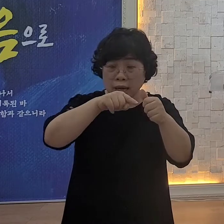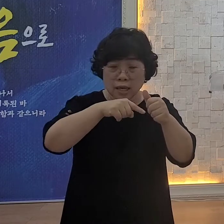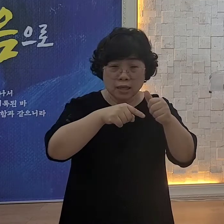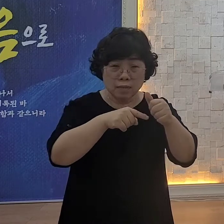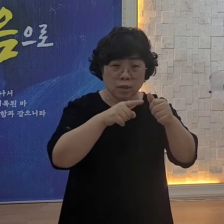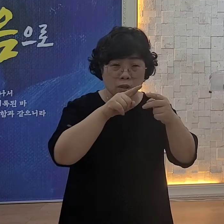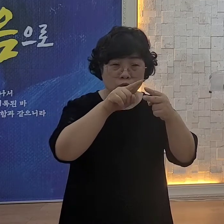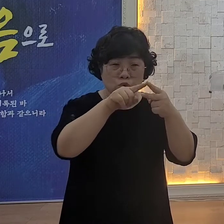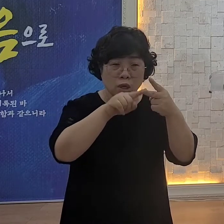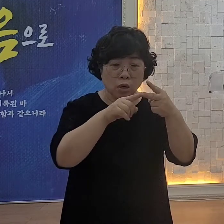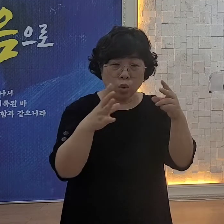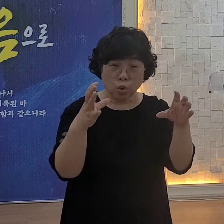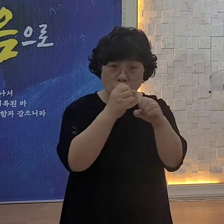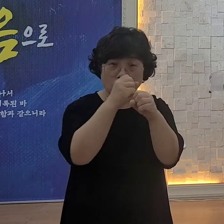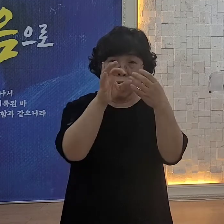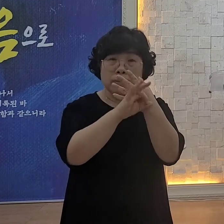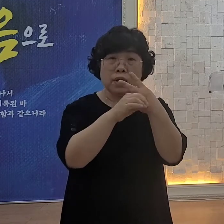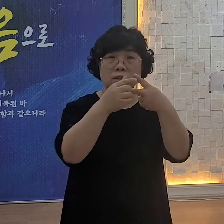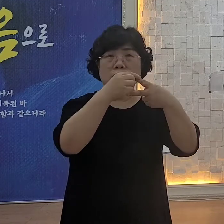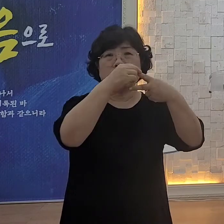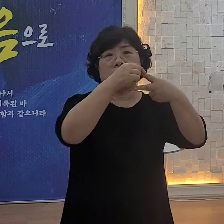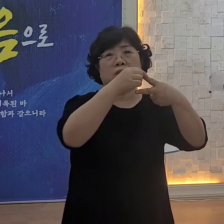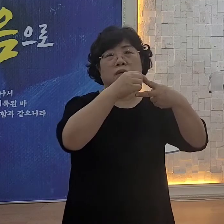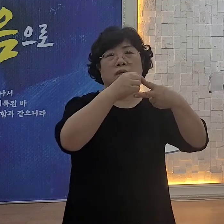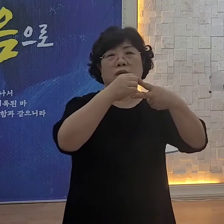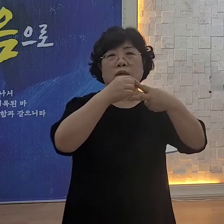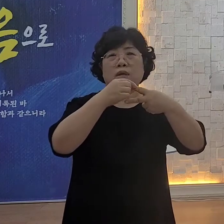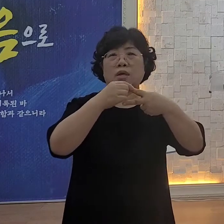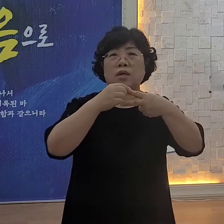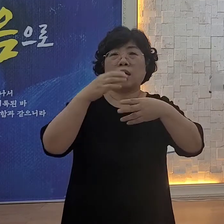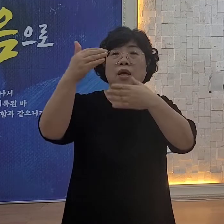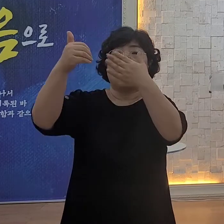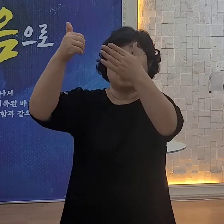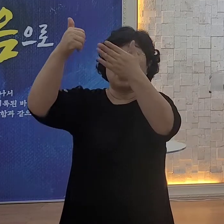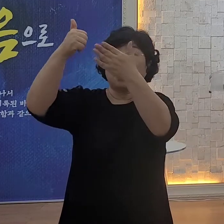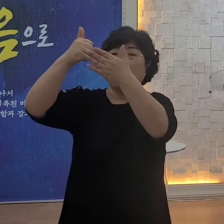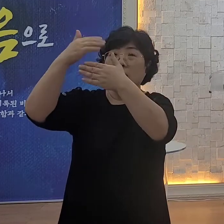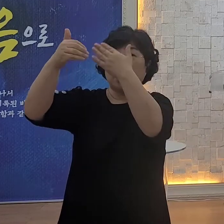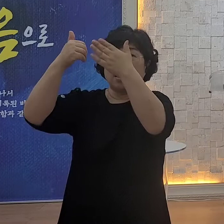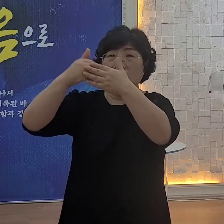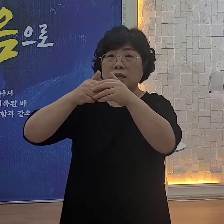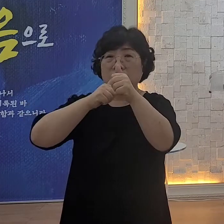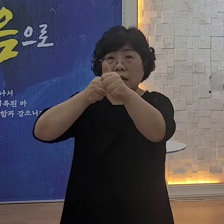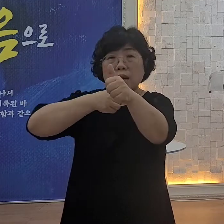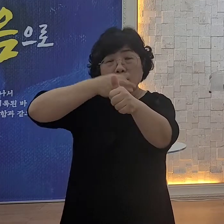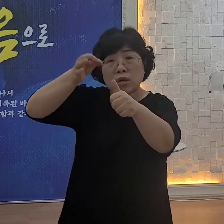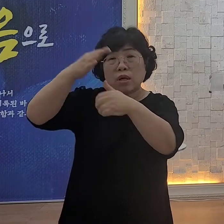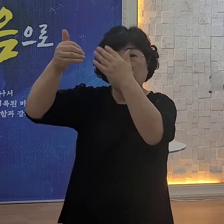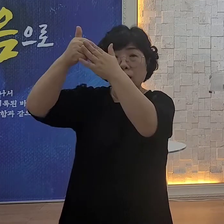가운데 첫 번째 뭐냐? 우리 따라합시다. 하나님은 우리에게